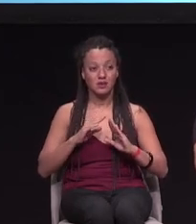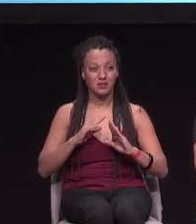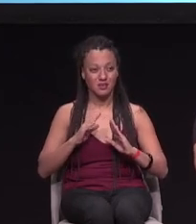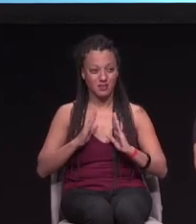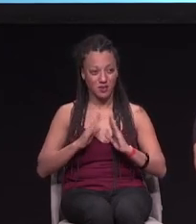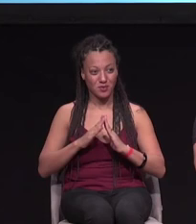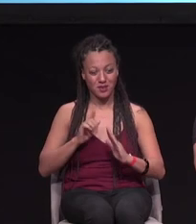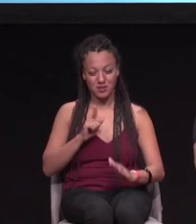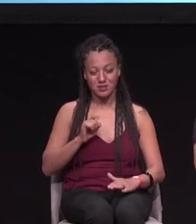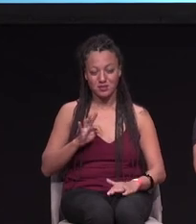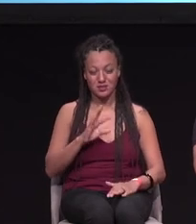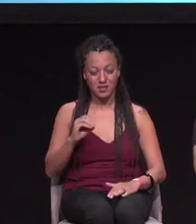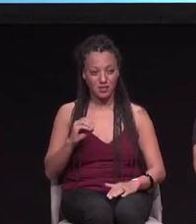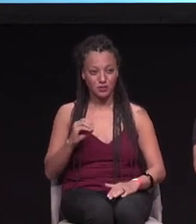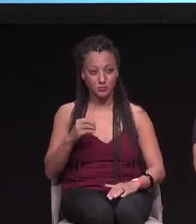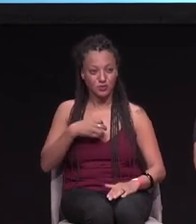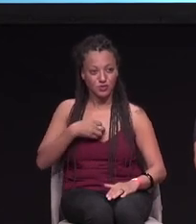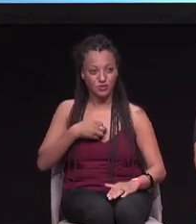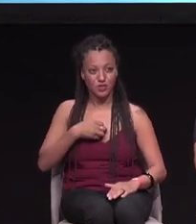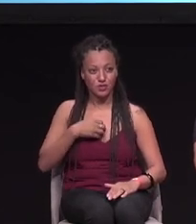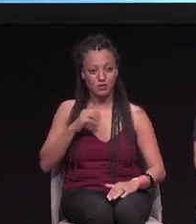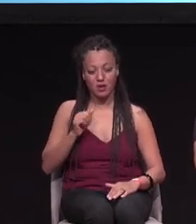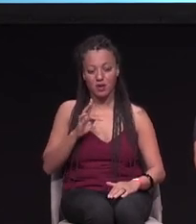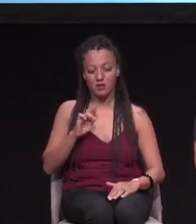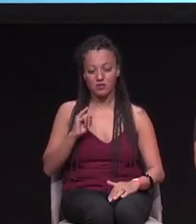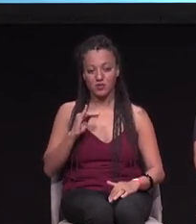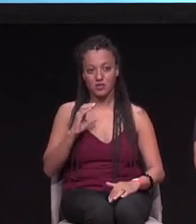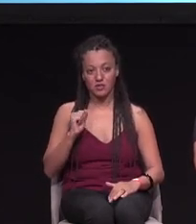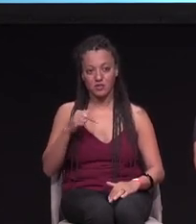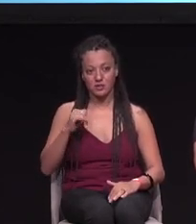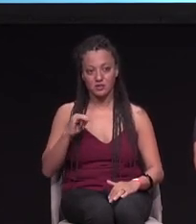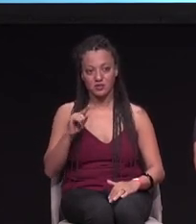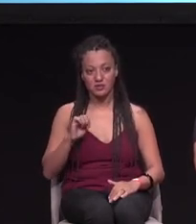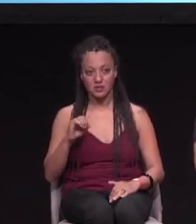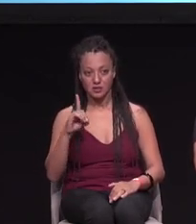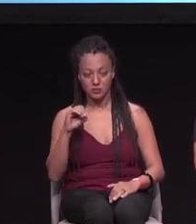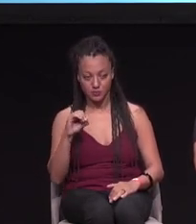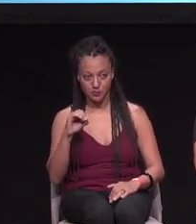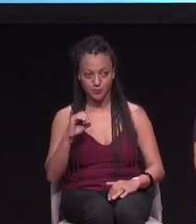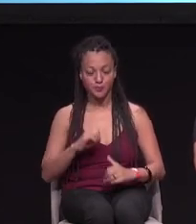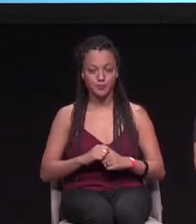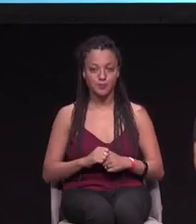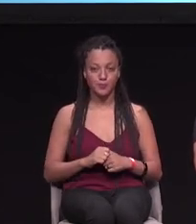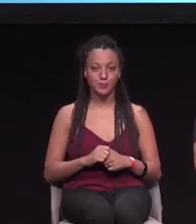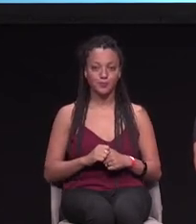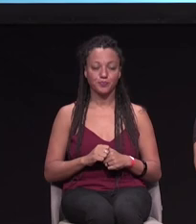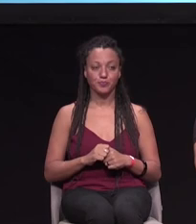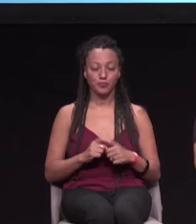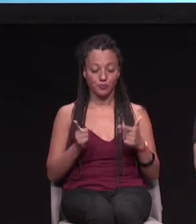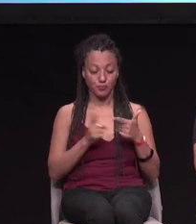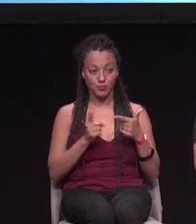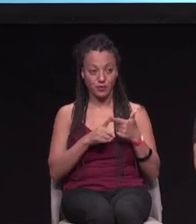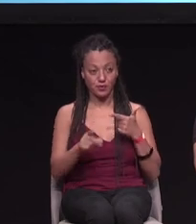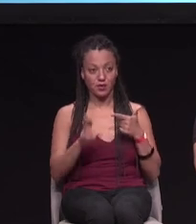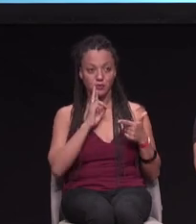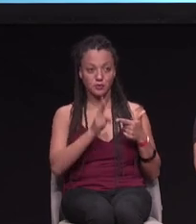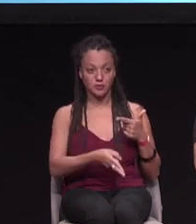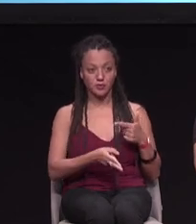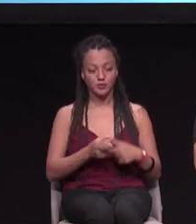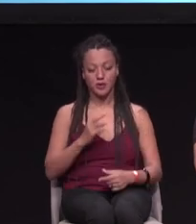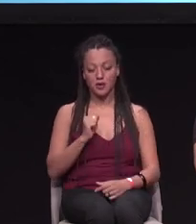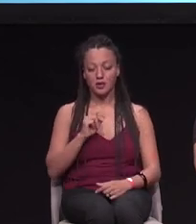traz isso daí então não é minha proibição é em relação à escolha do klb